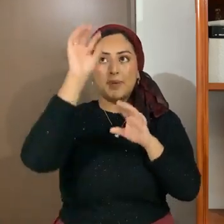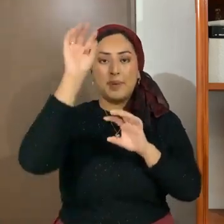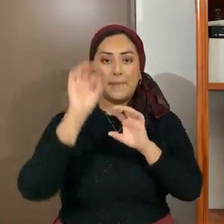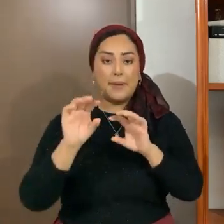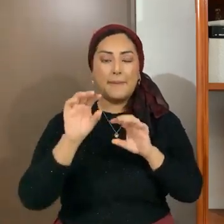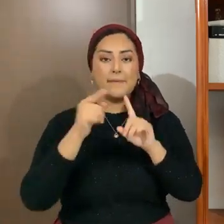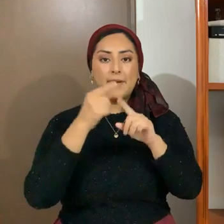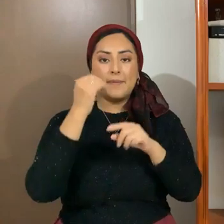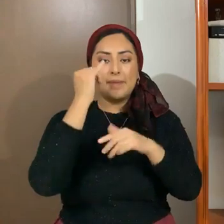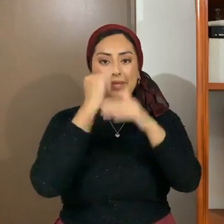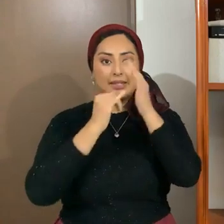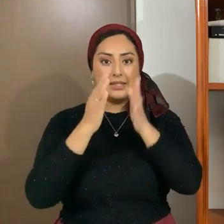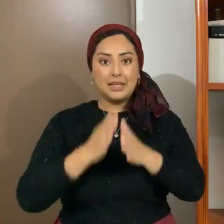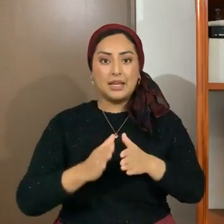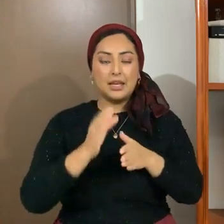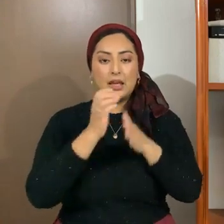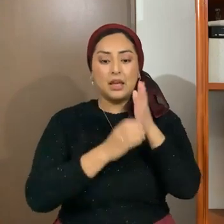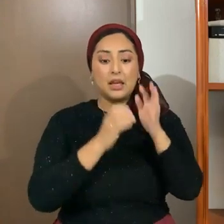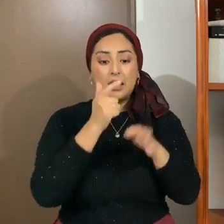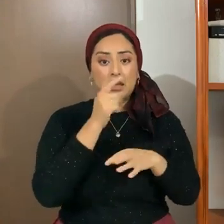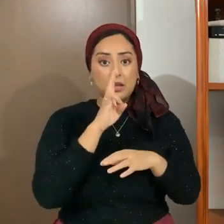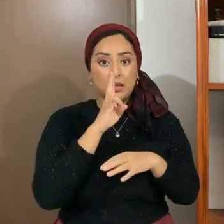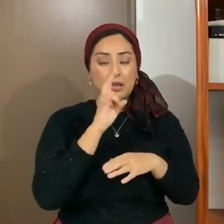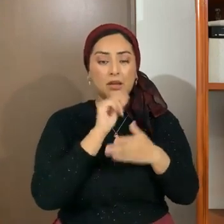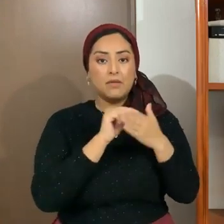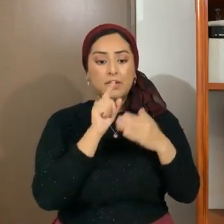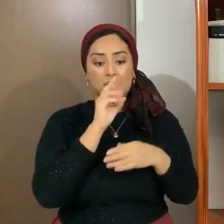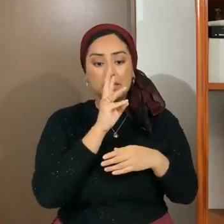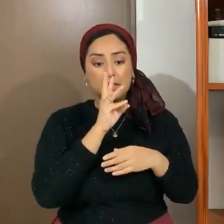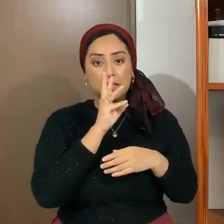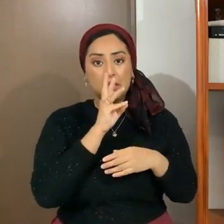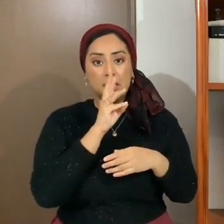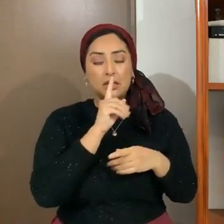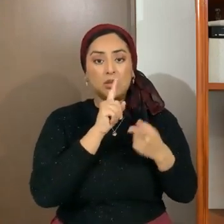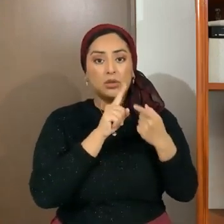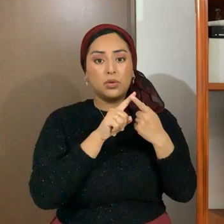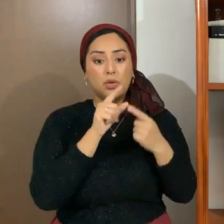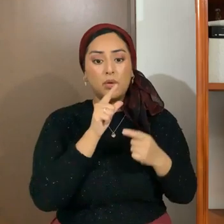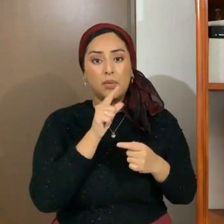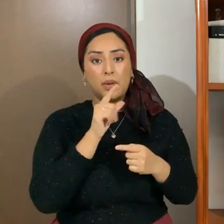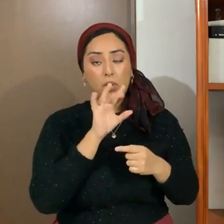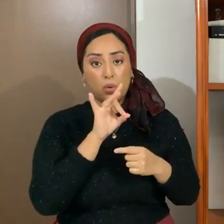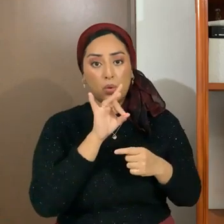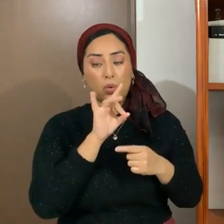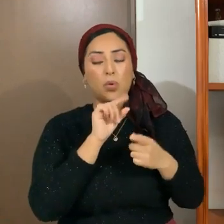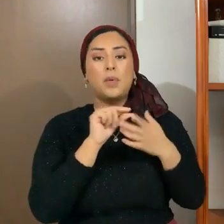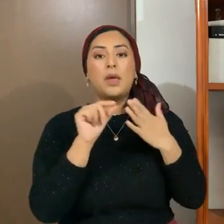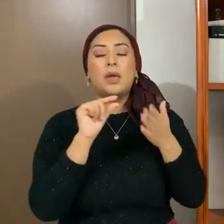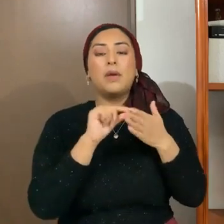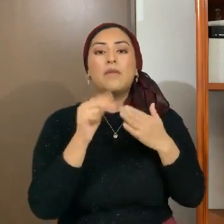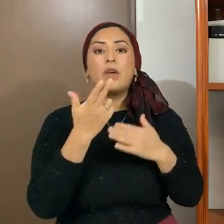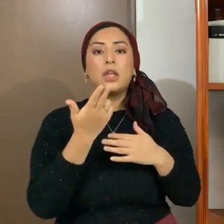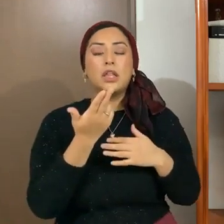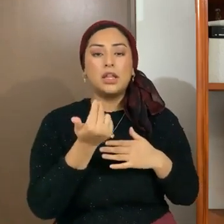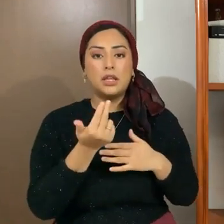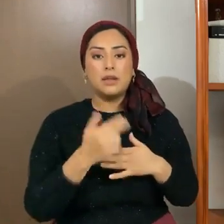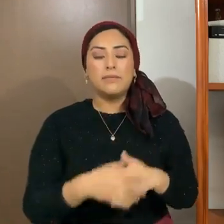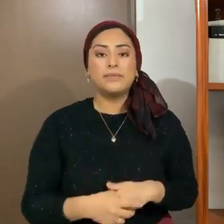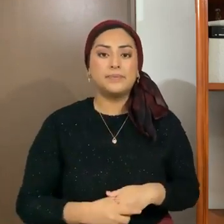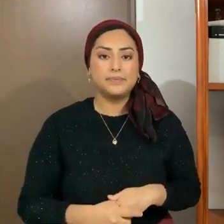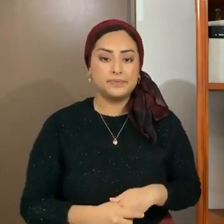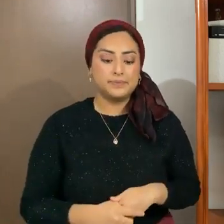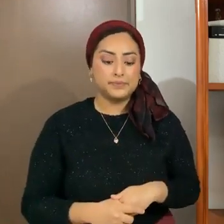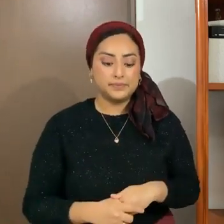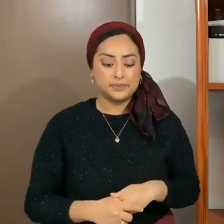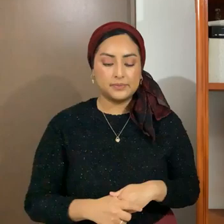Isaías. Isaías 27, del verso 6 al capítulo 28, verso 13. Isaías